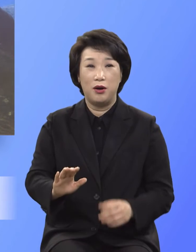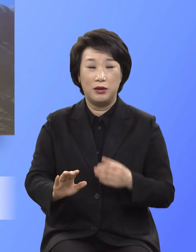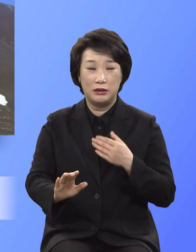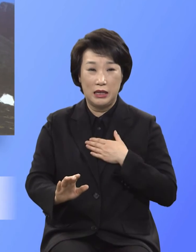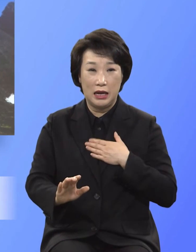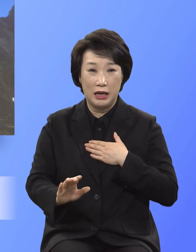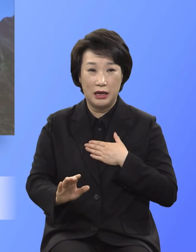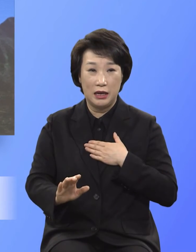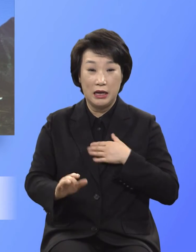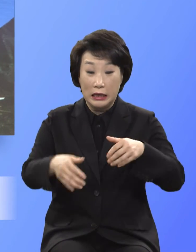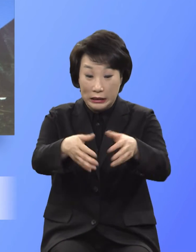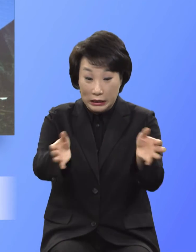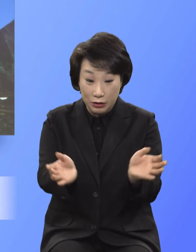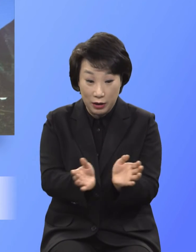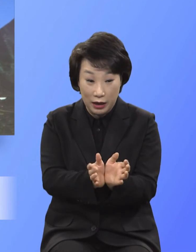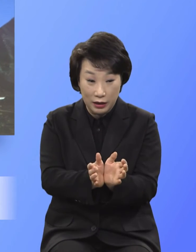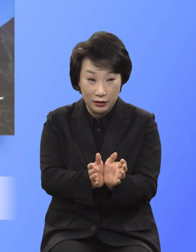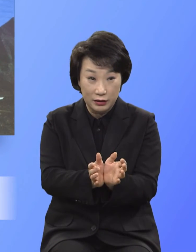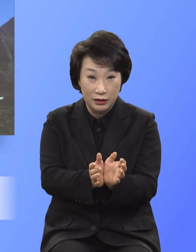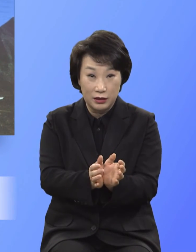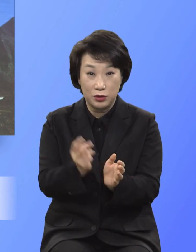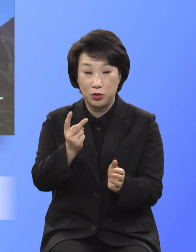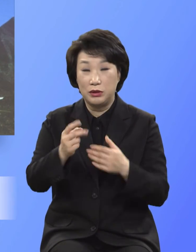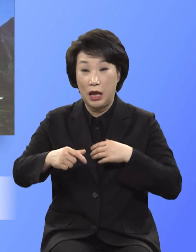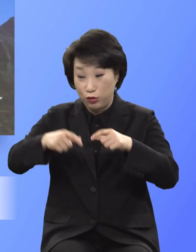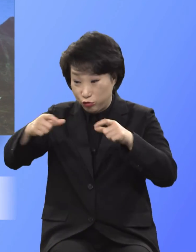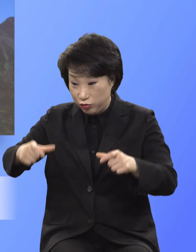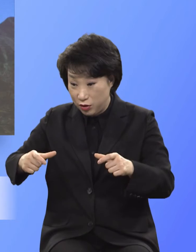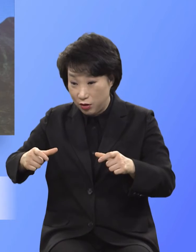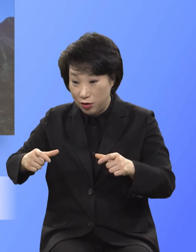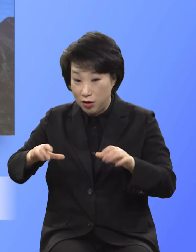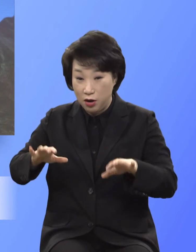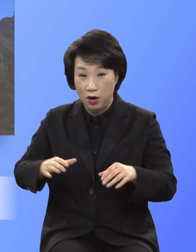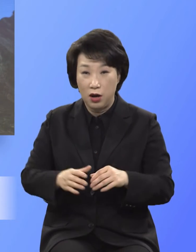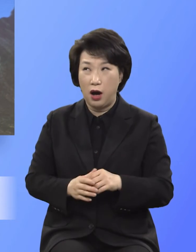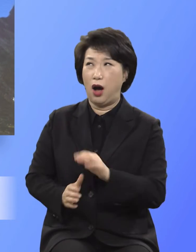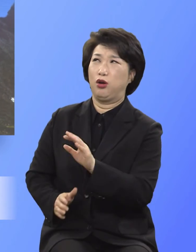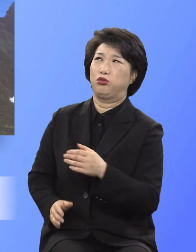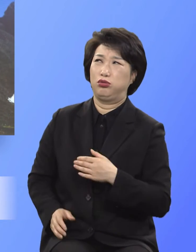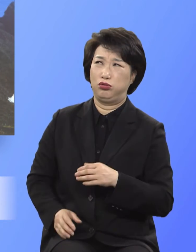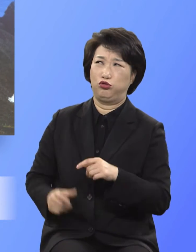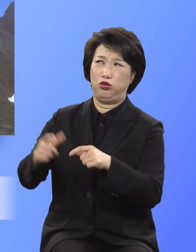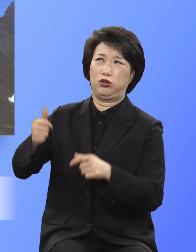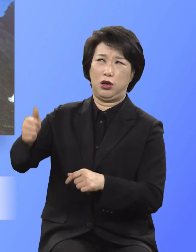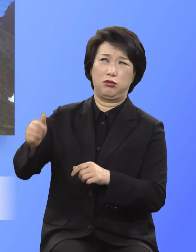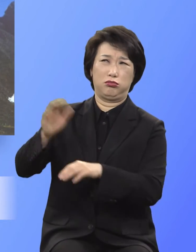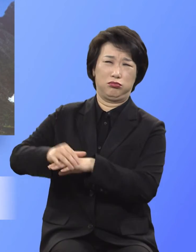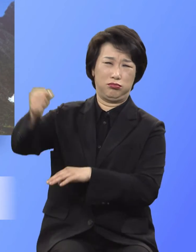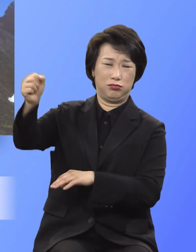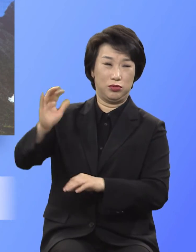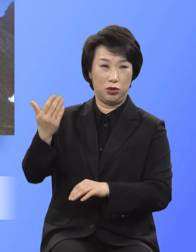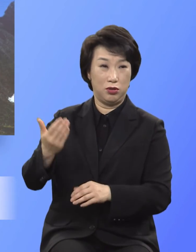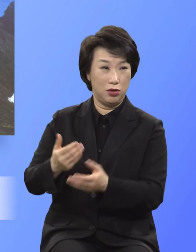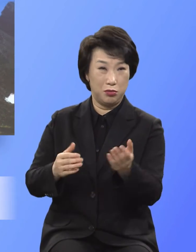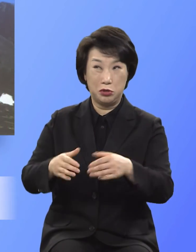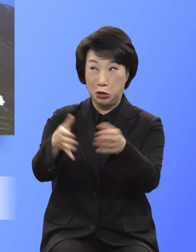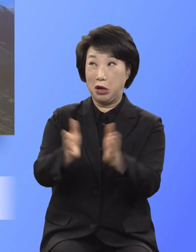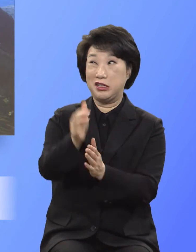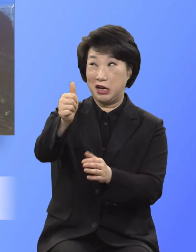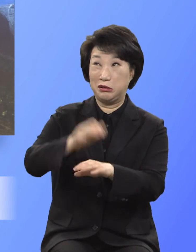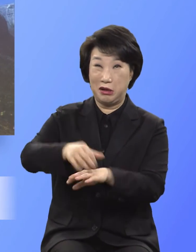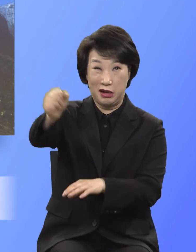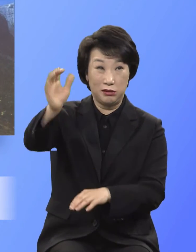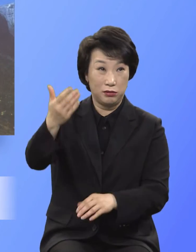나의 기관이, 나의 구역이, 그건 구역장이 차지하지, 그건